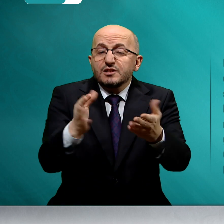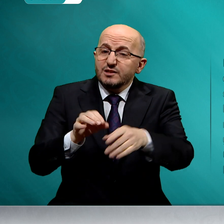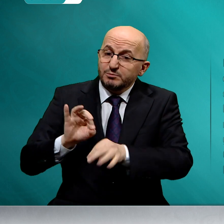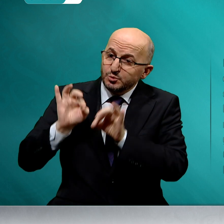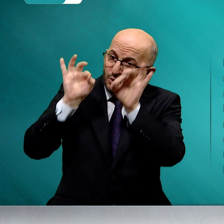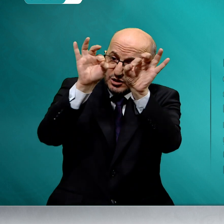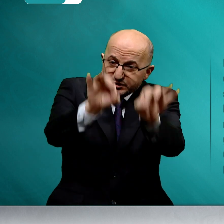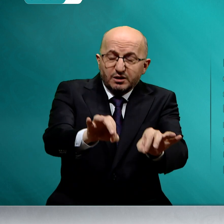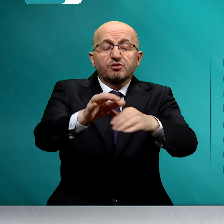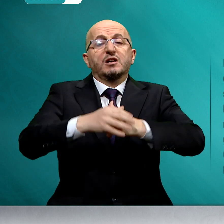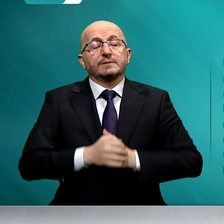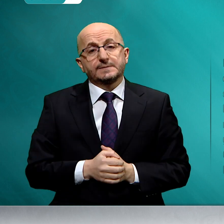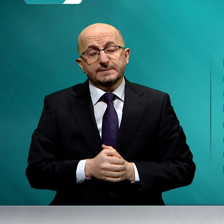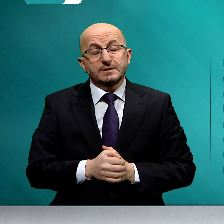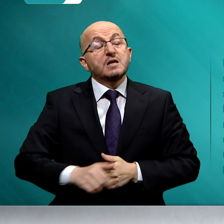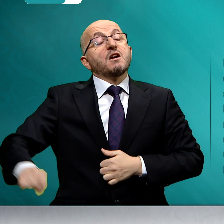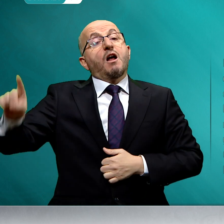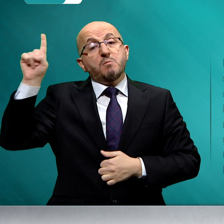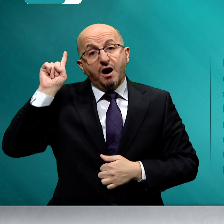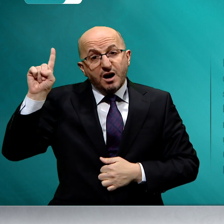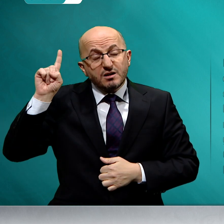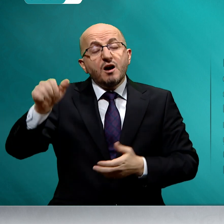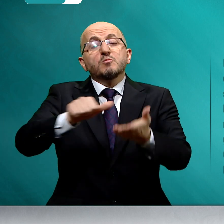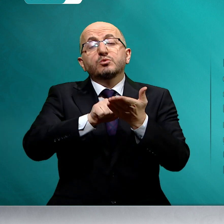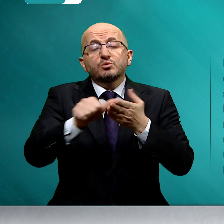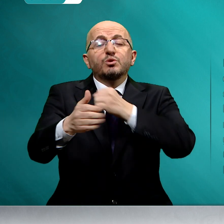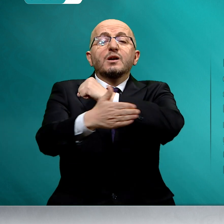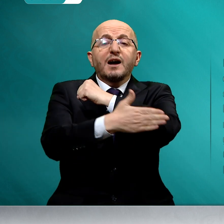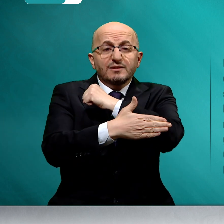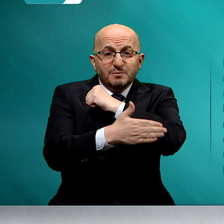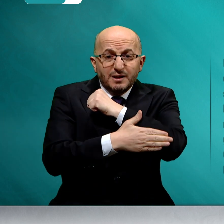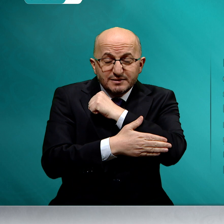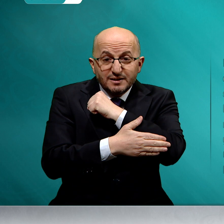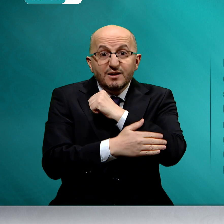kardeşlerimize ulaştırılacaktır. Cenab-ı Hak bütün